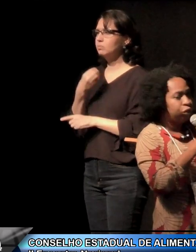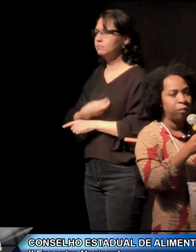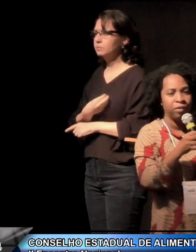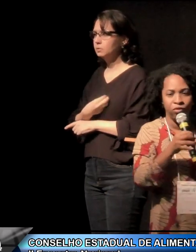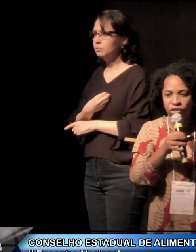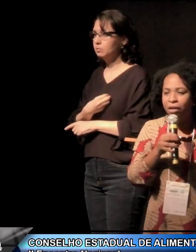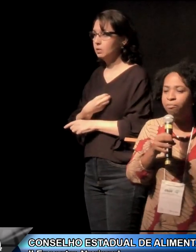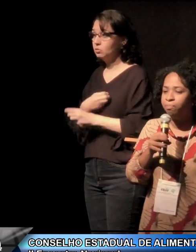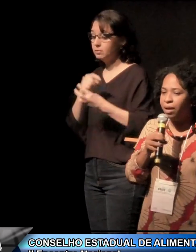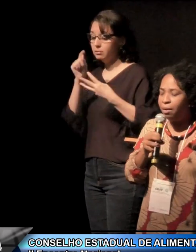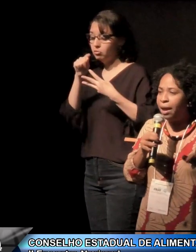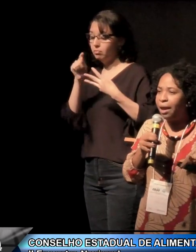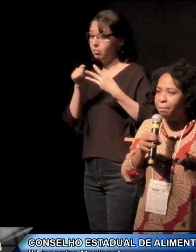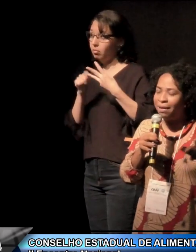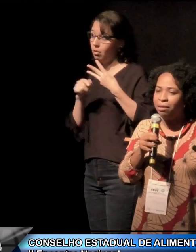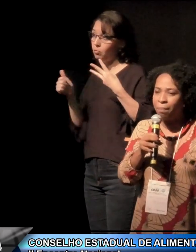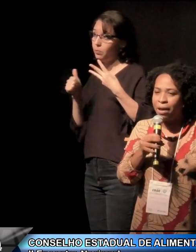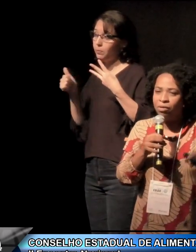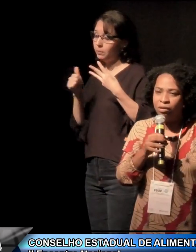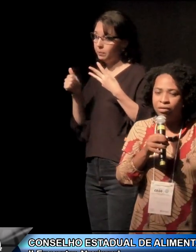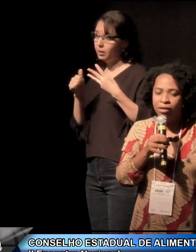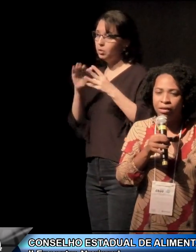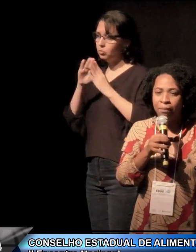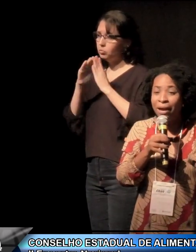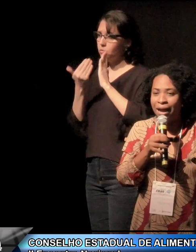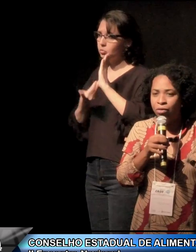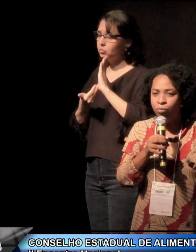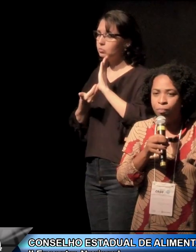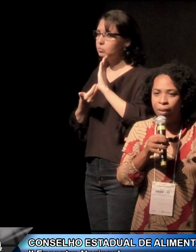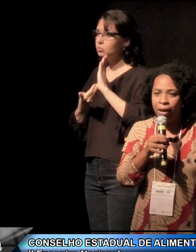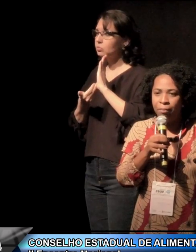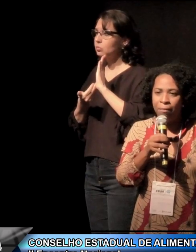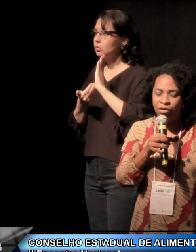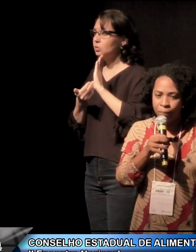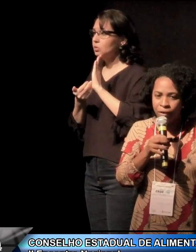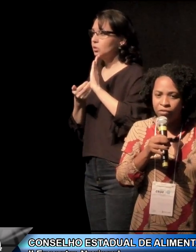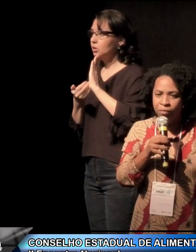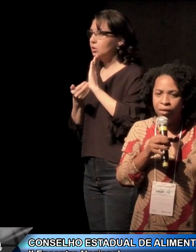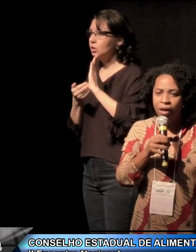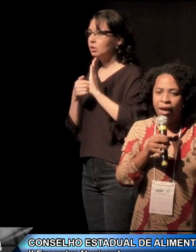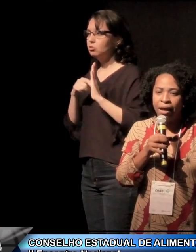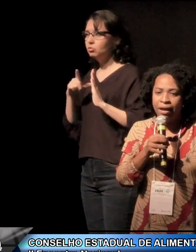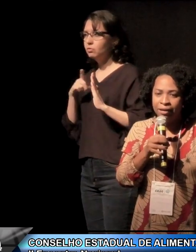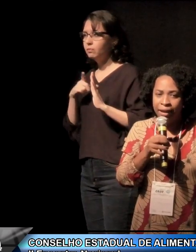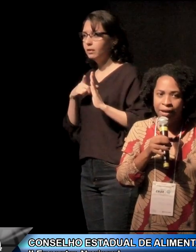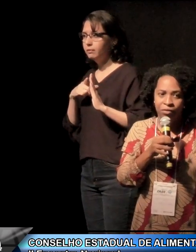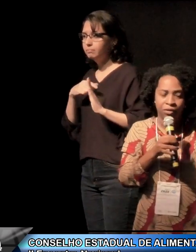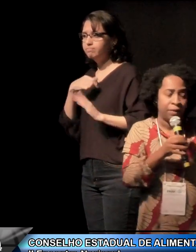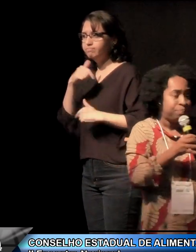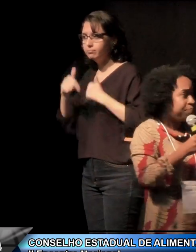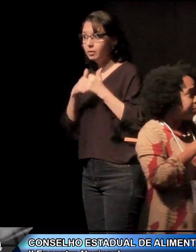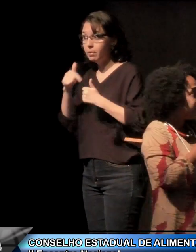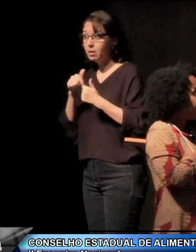três primeiros quilômetros a gente tem participado assim trabalhado mais próximo deles né